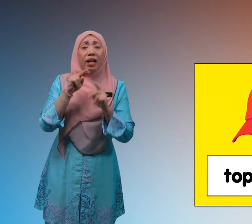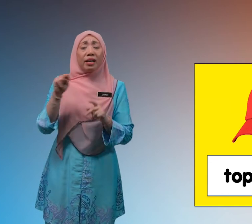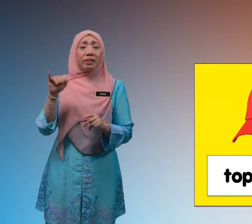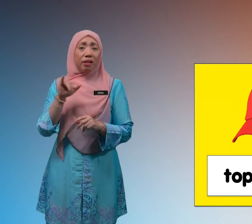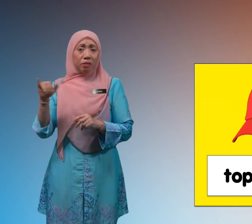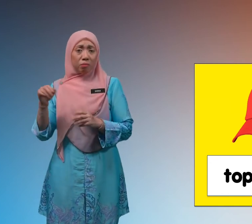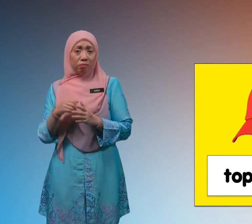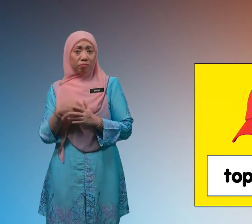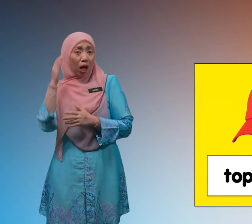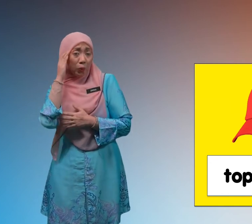Perkataannya? Tahu.